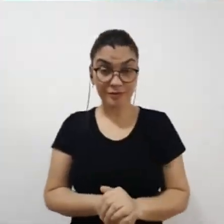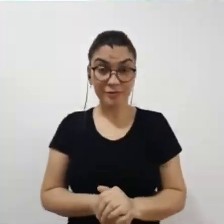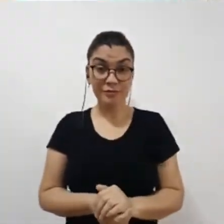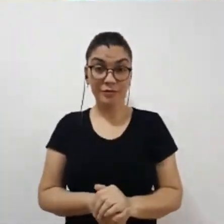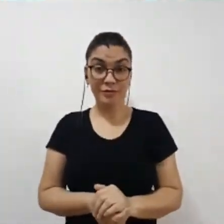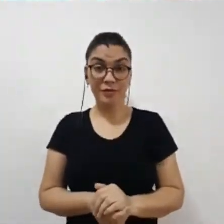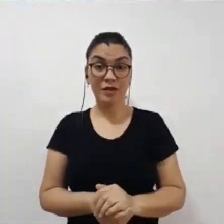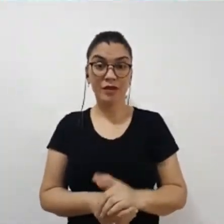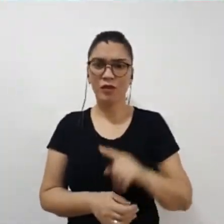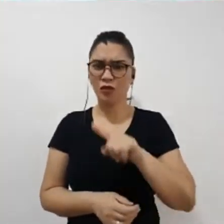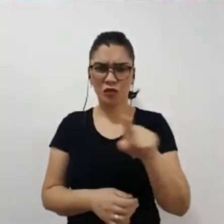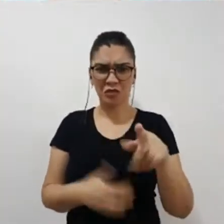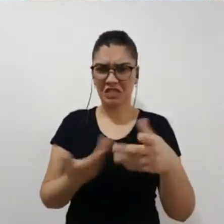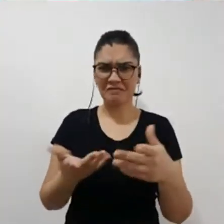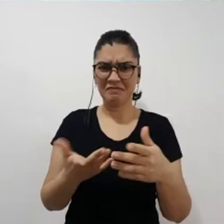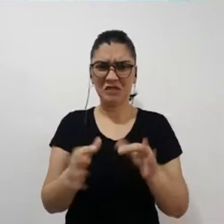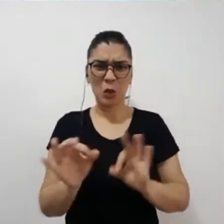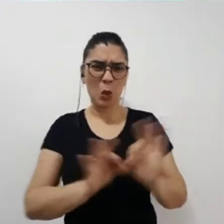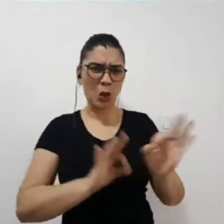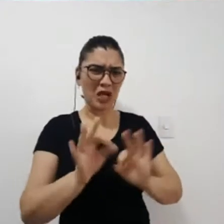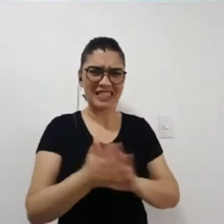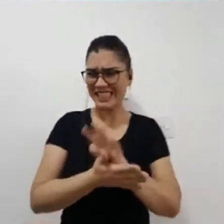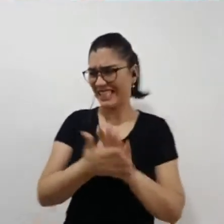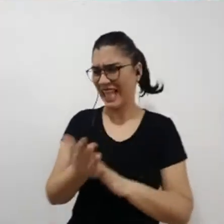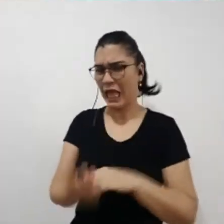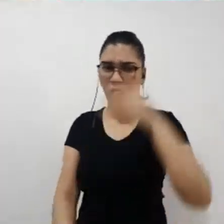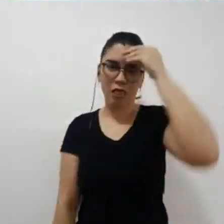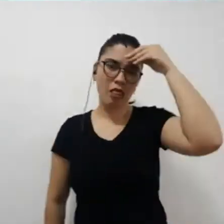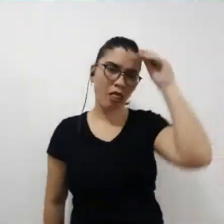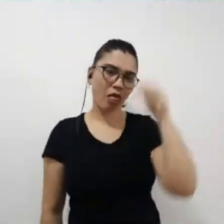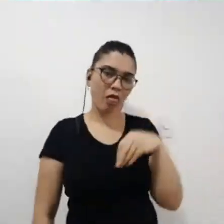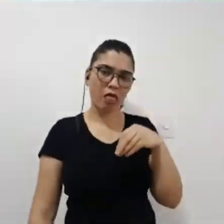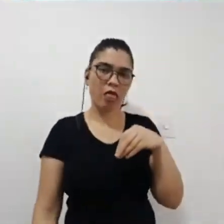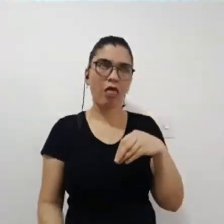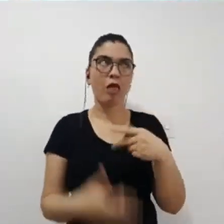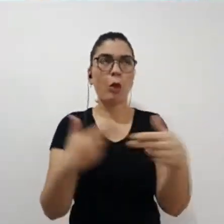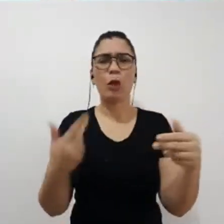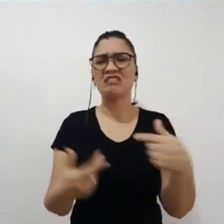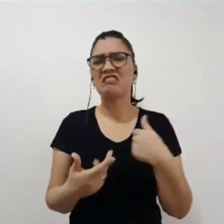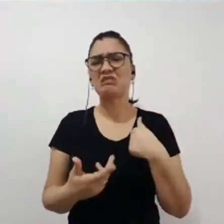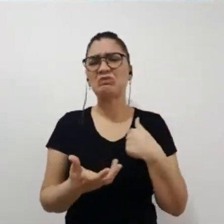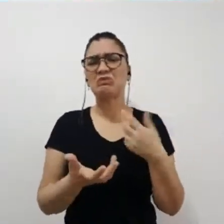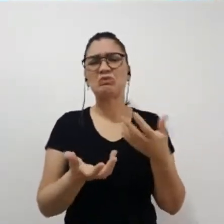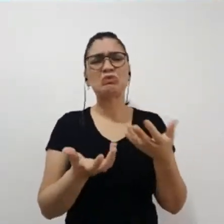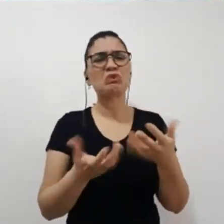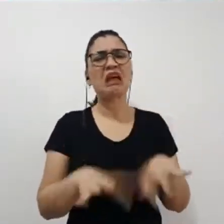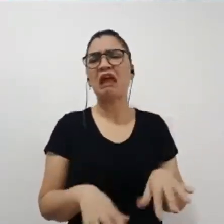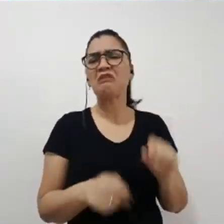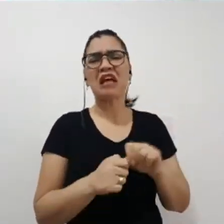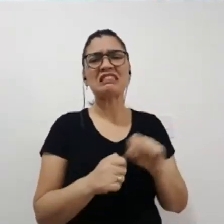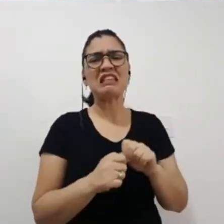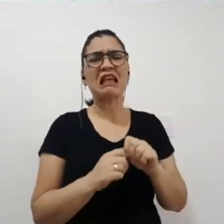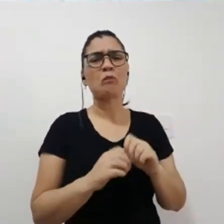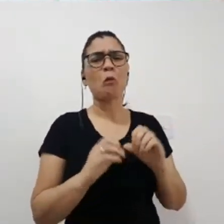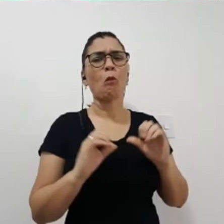se organizar, preguiçoso, sem querer fazer as coisas, é uma área da tua vida que